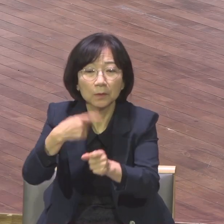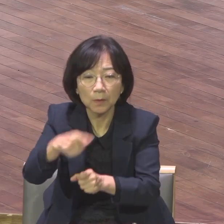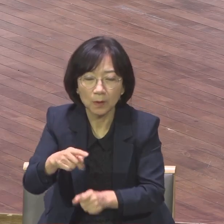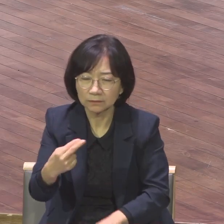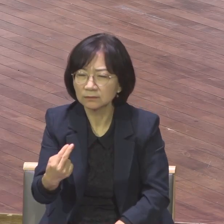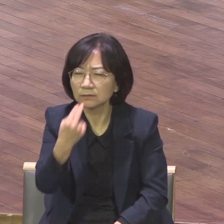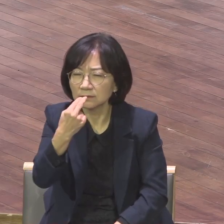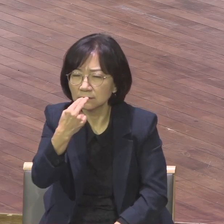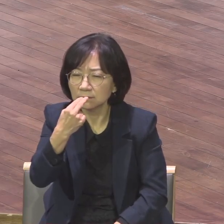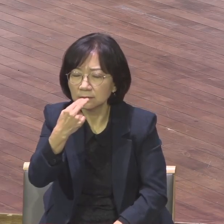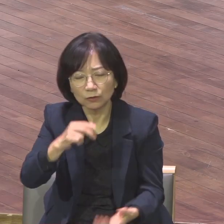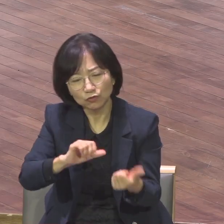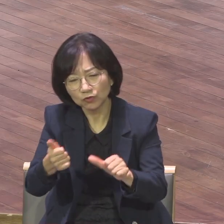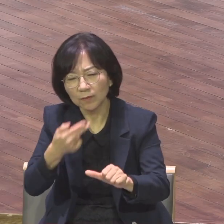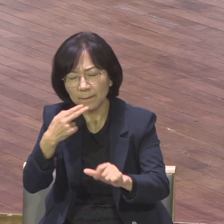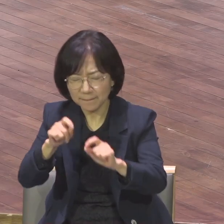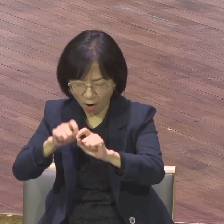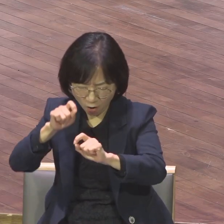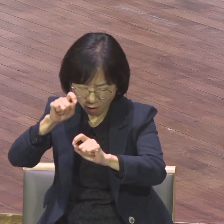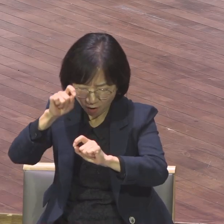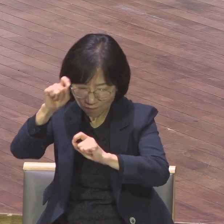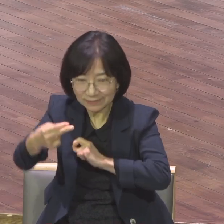하기 위해서